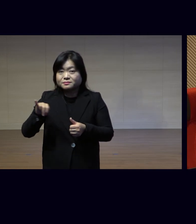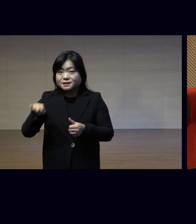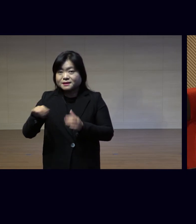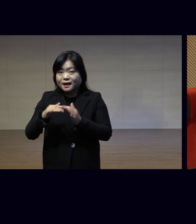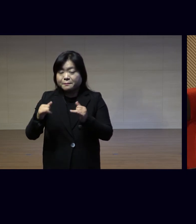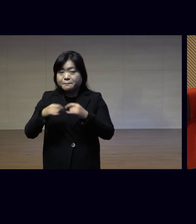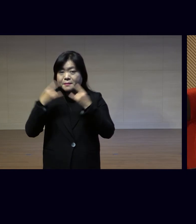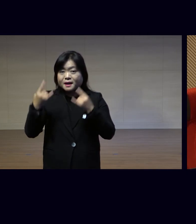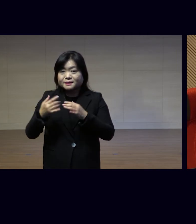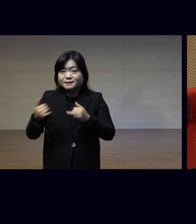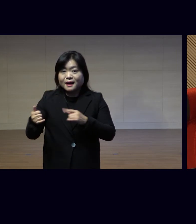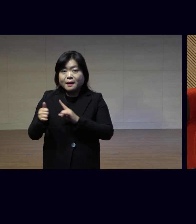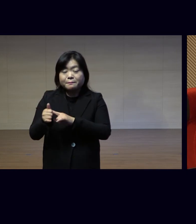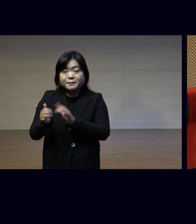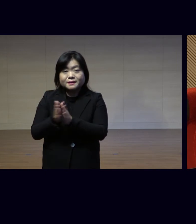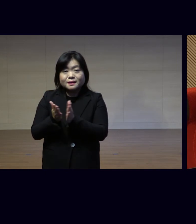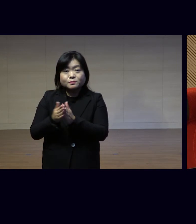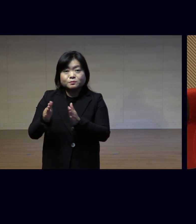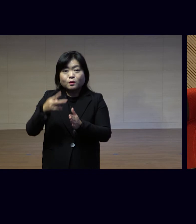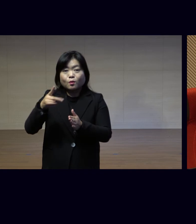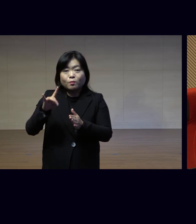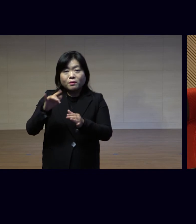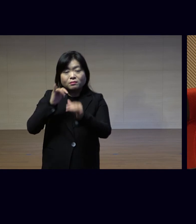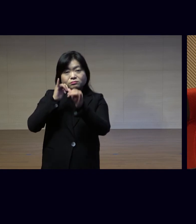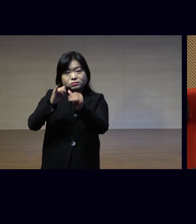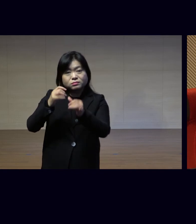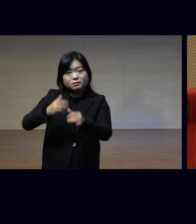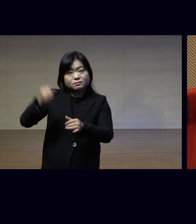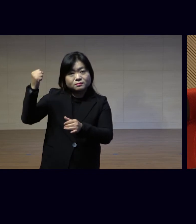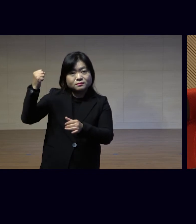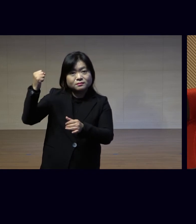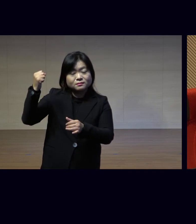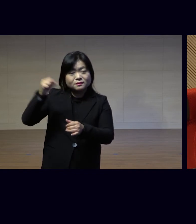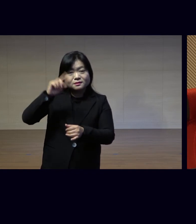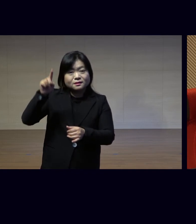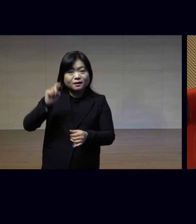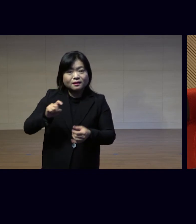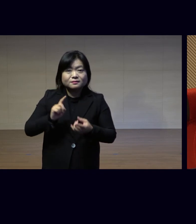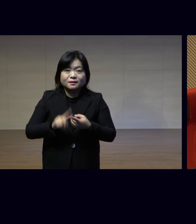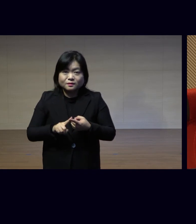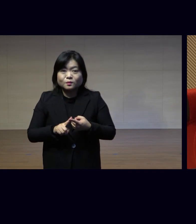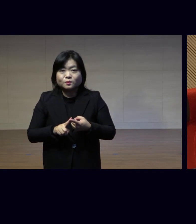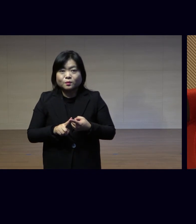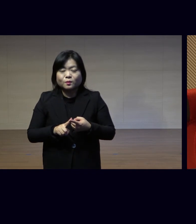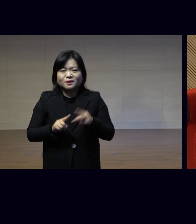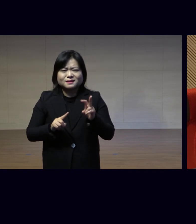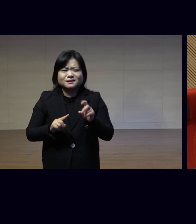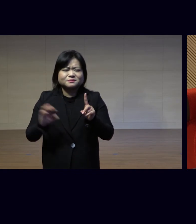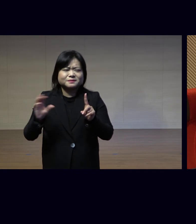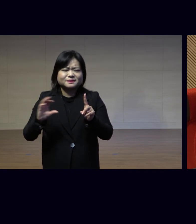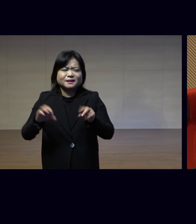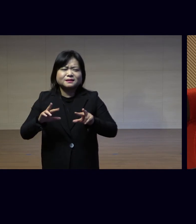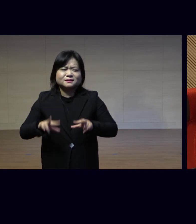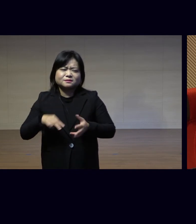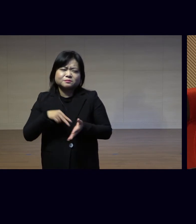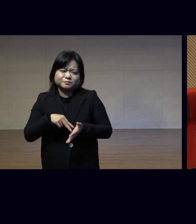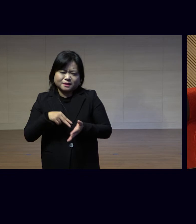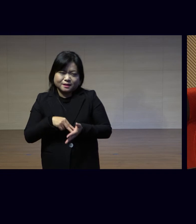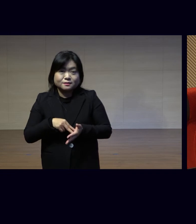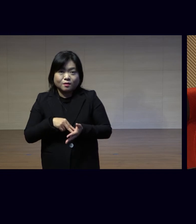아르네의 작품들을 노벨 문학상으로 선택했을까? 이런 것들도 우리한테는 21세기 지금 이 시점에서는